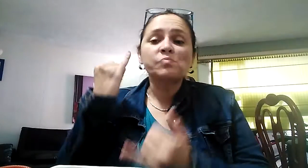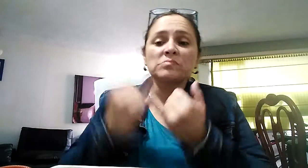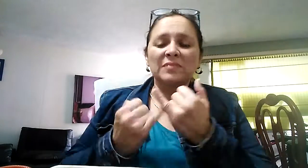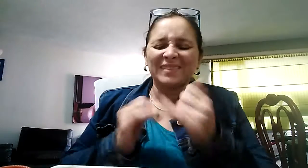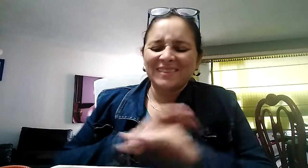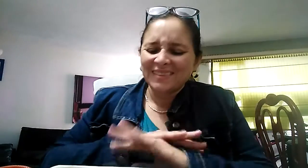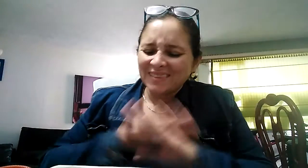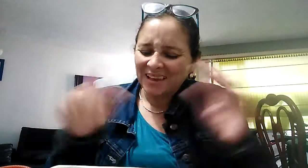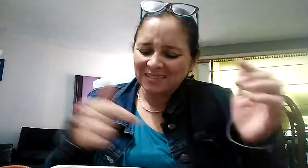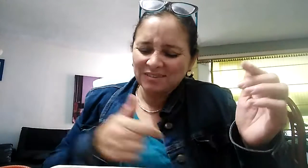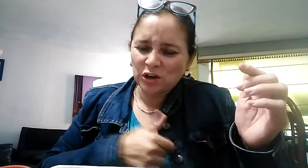¡Dame eso!